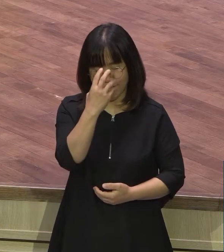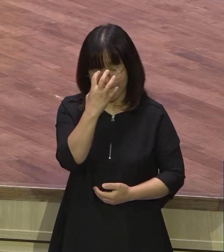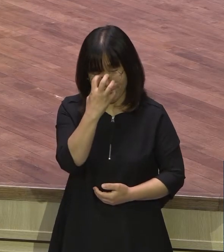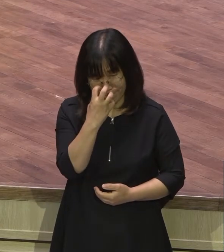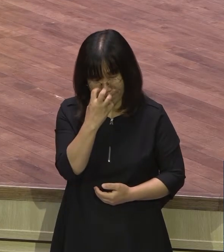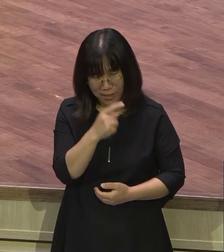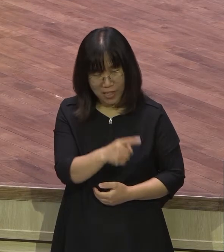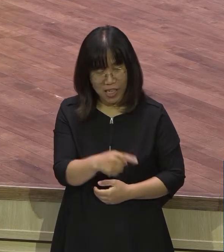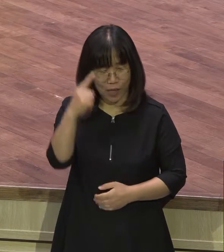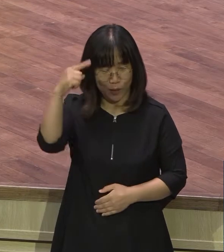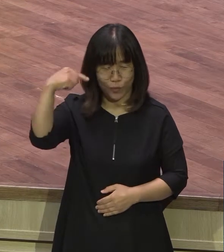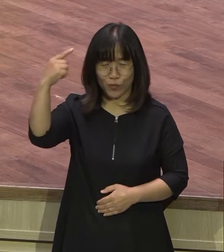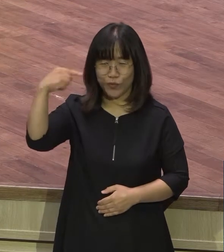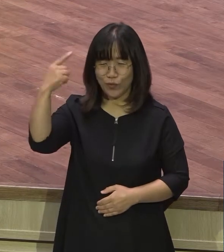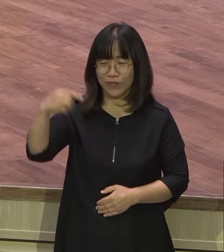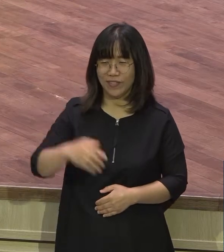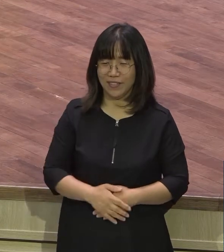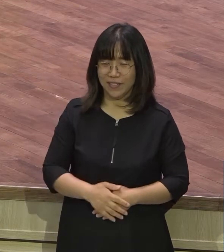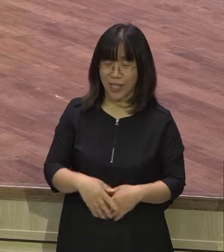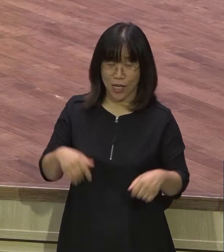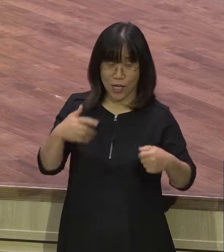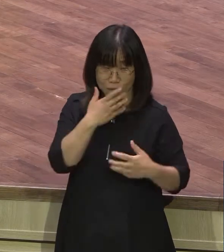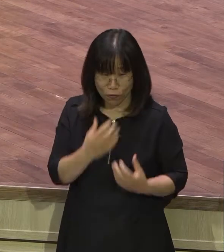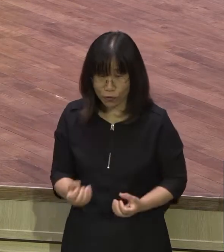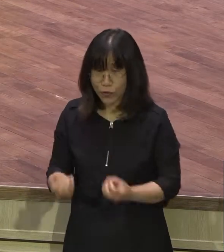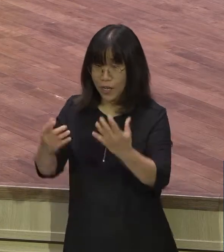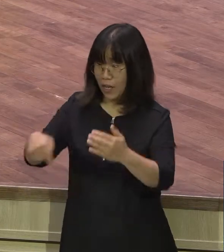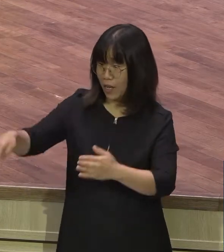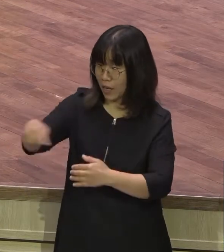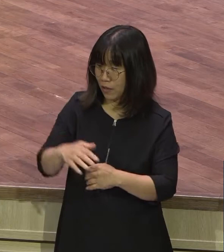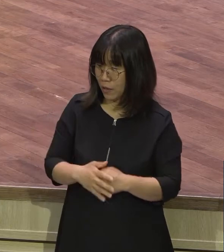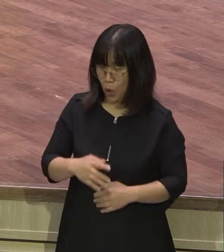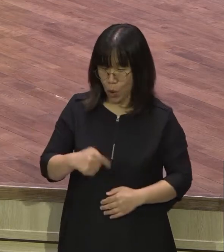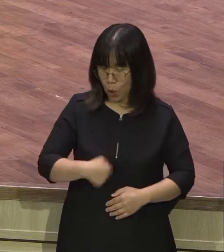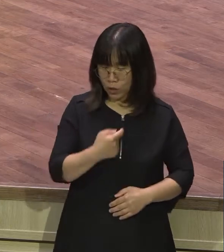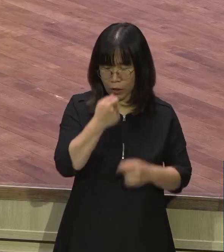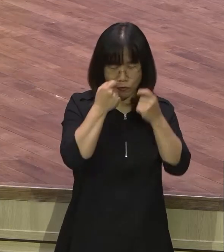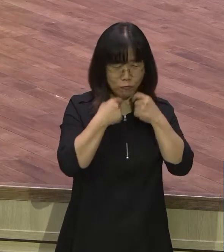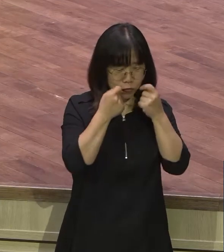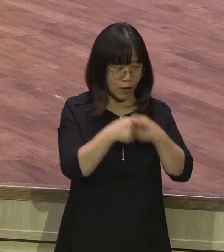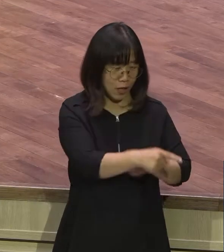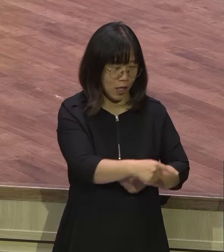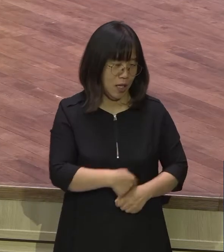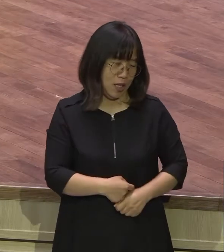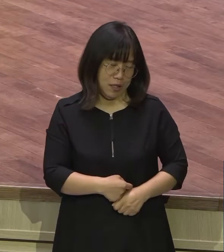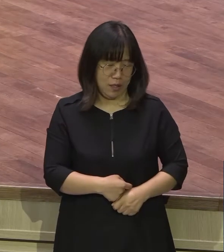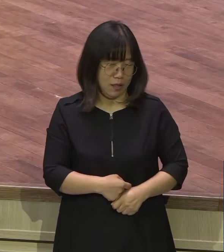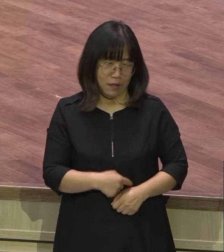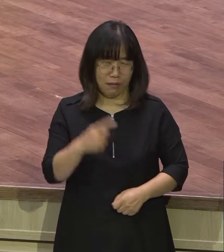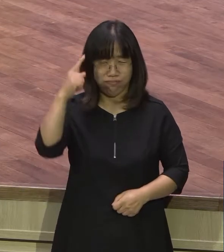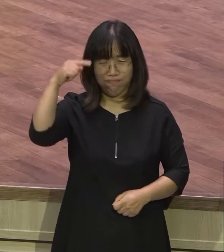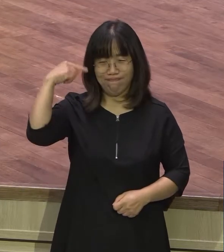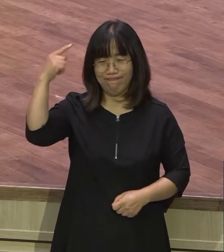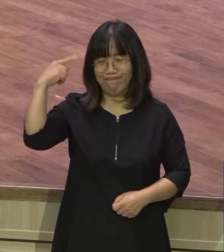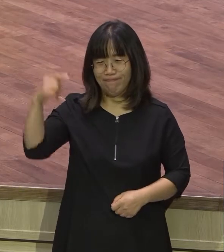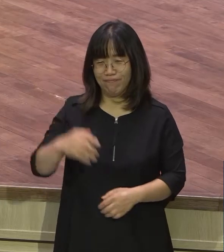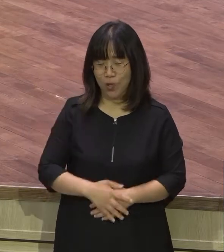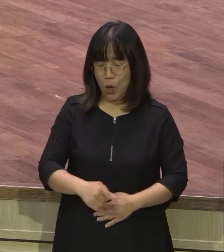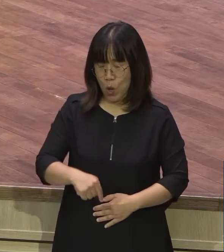축제하고 노래하고 춤추는데 울고 있다 그럼 외쳤어요 완전히 맛이 갔어 그거 혼자